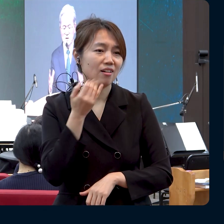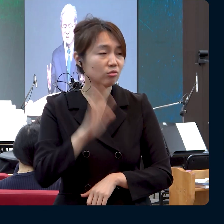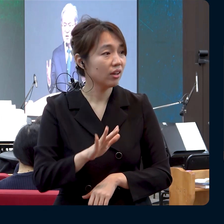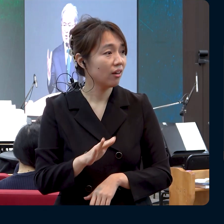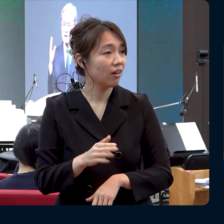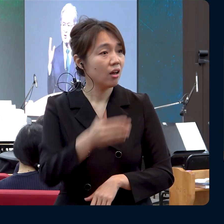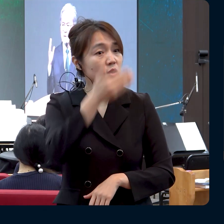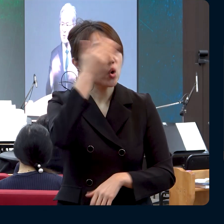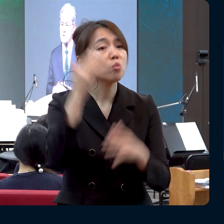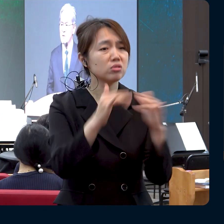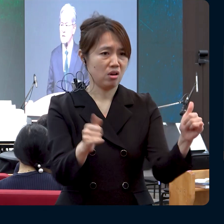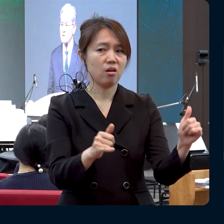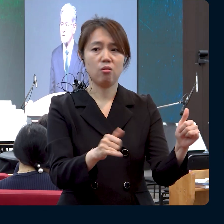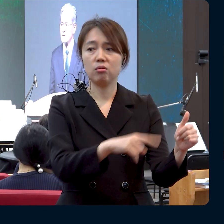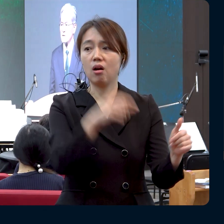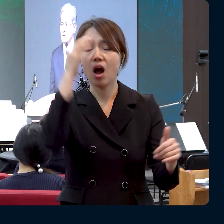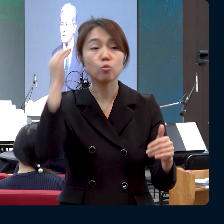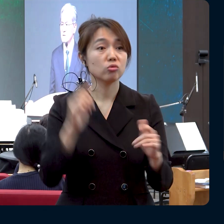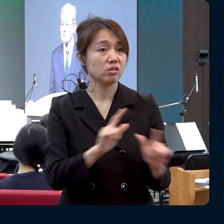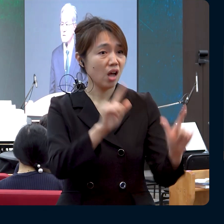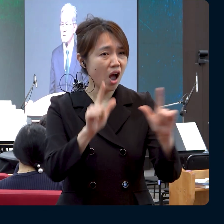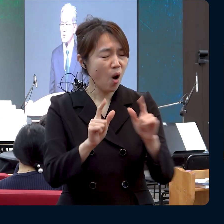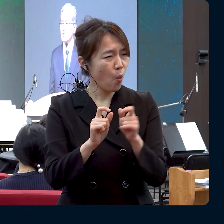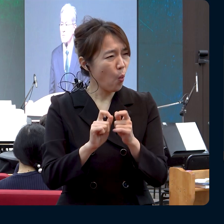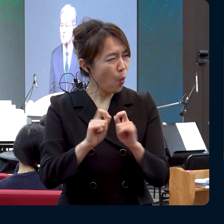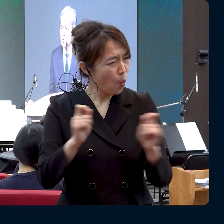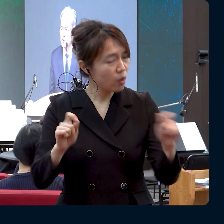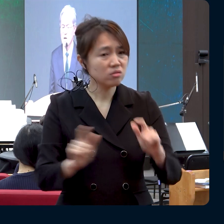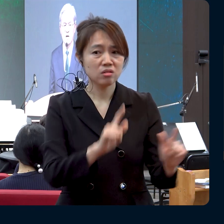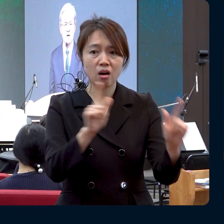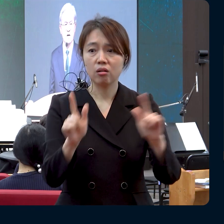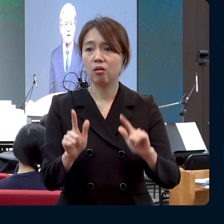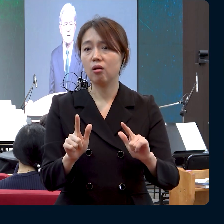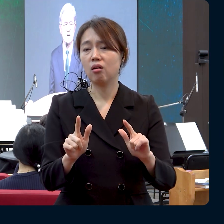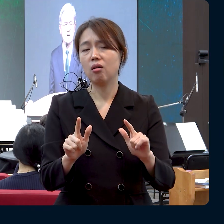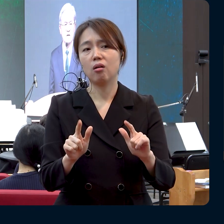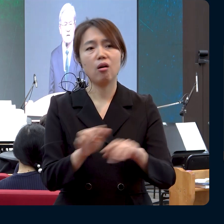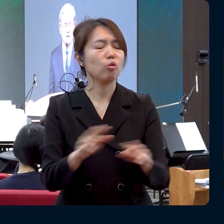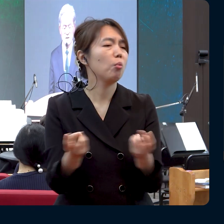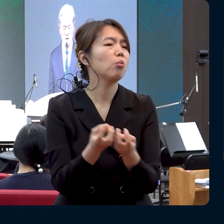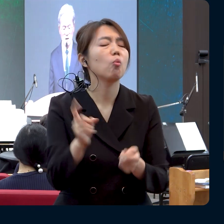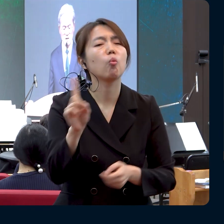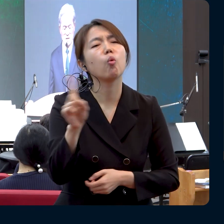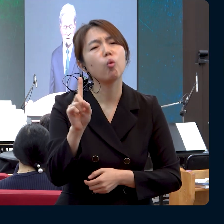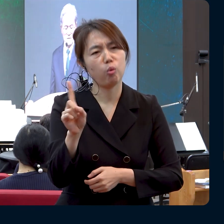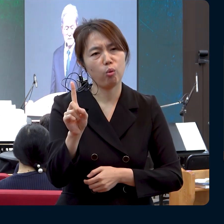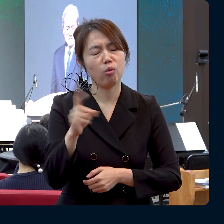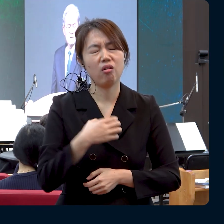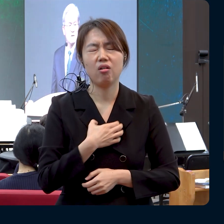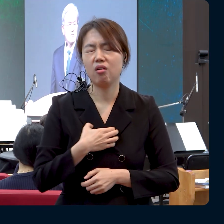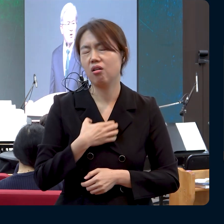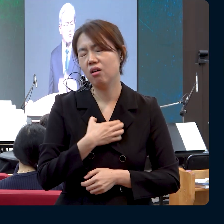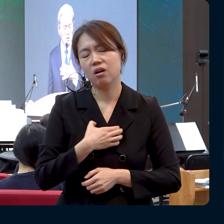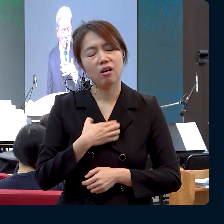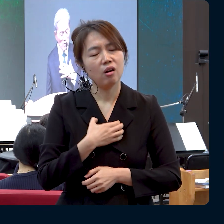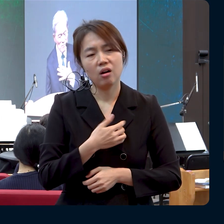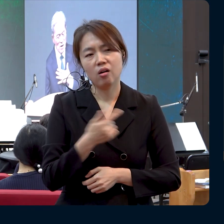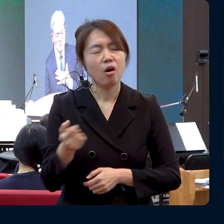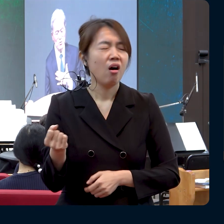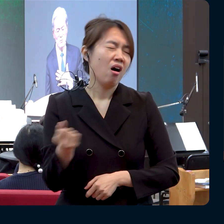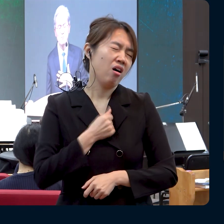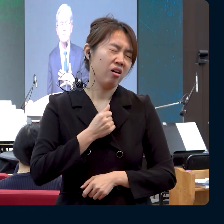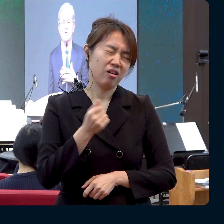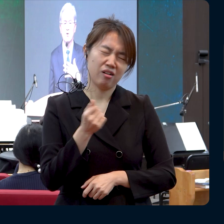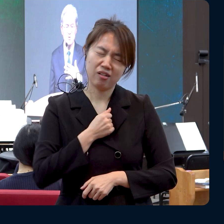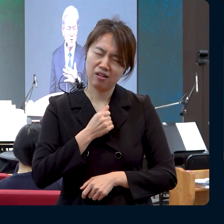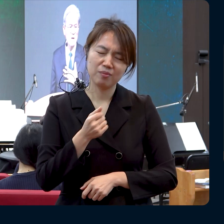어려움을 그대로 받을 수밖에 없는 상황인데 어떻게 하면 좋으냐 하는 생각이, 너무 답답한